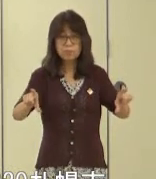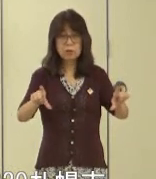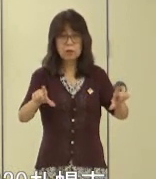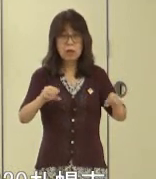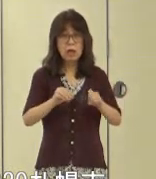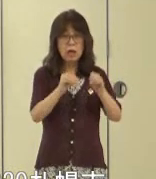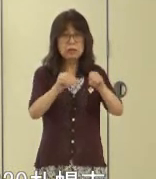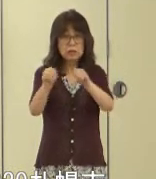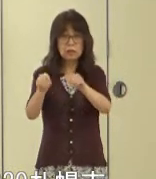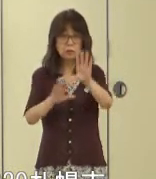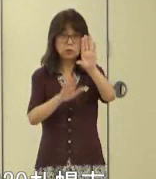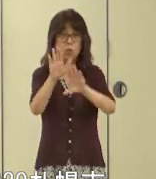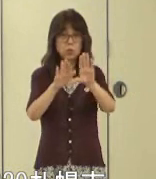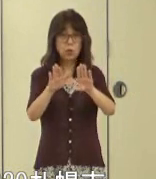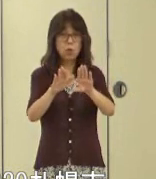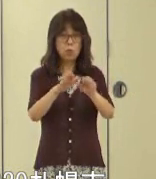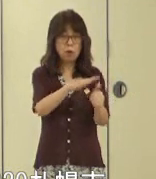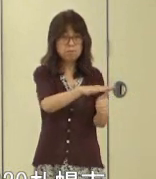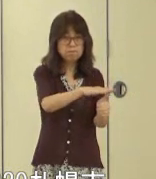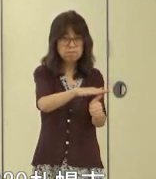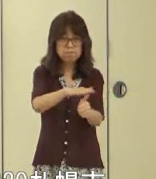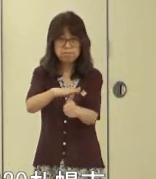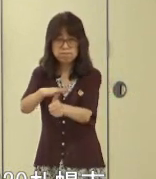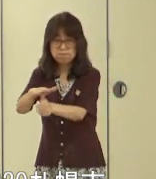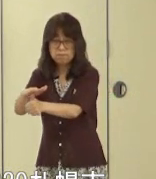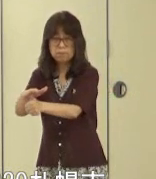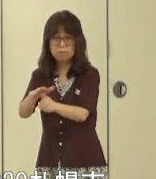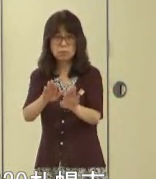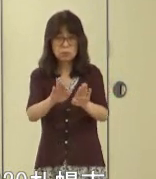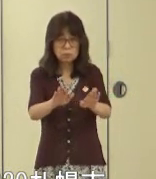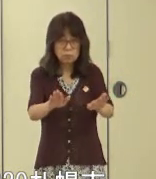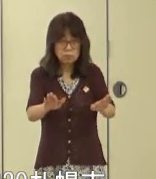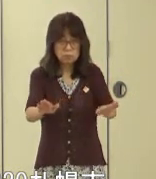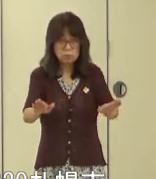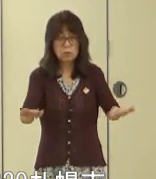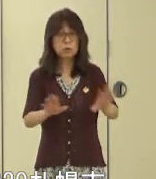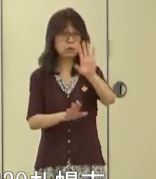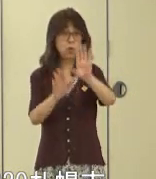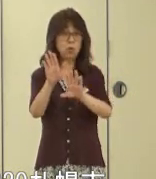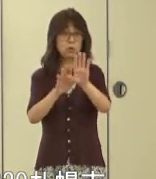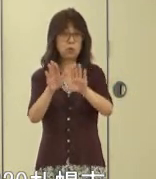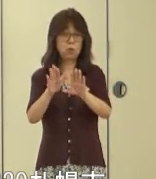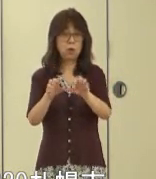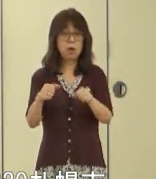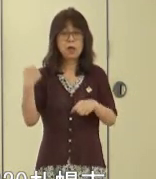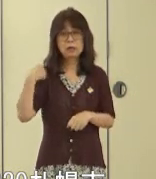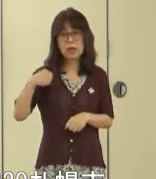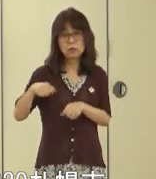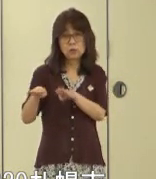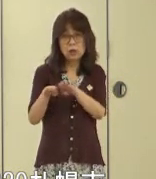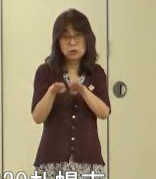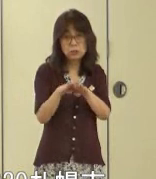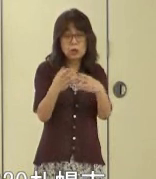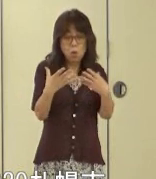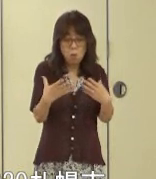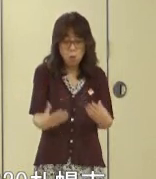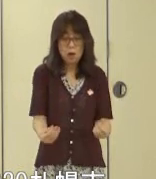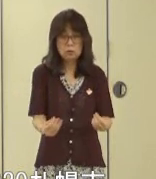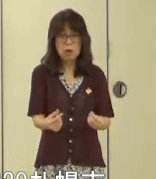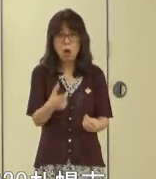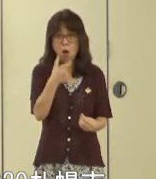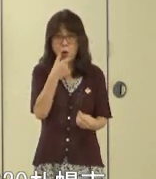収まっている状況ではありますけれども、夏休みが終わった、お盆で人